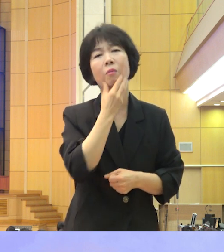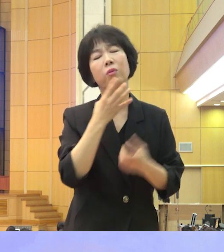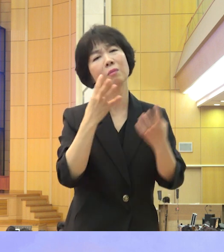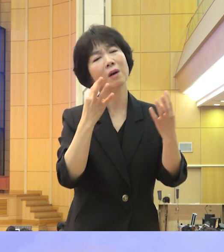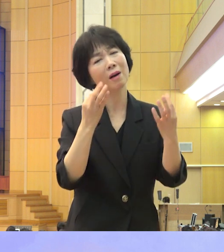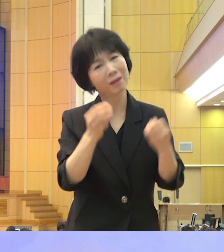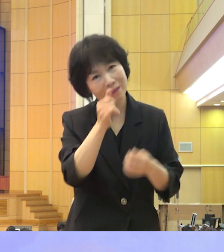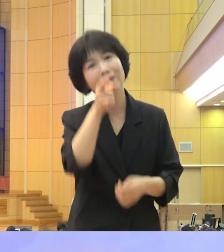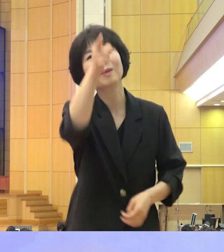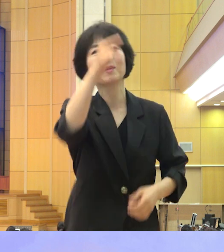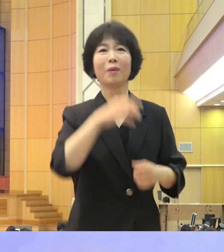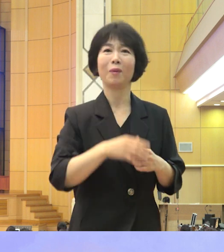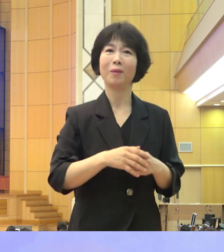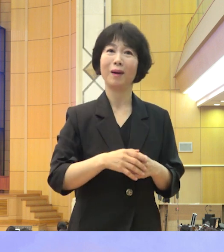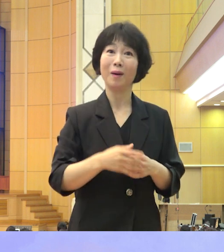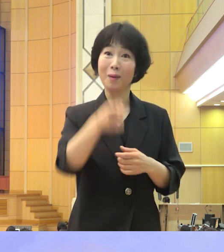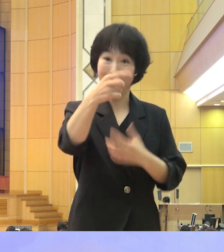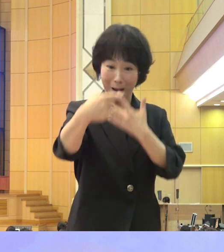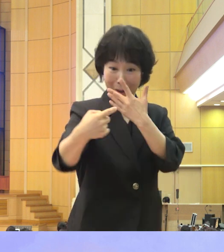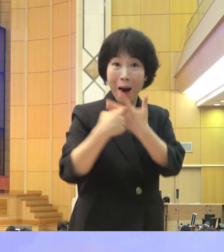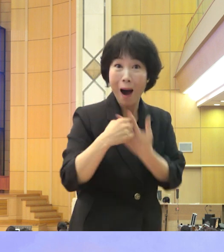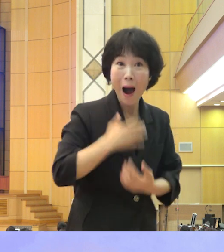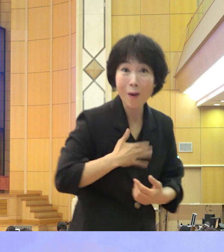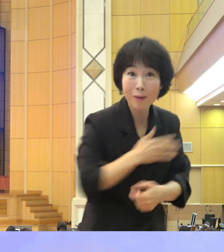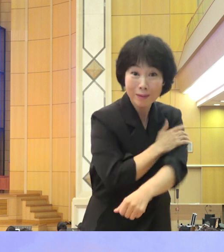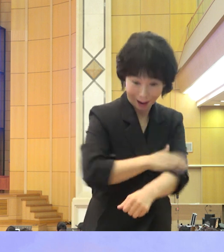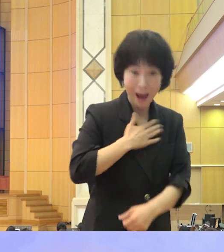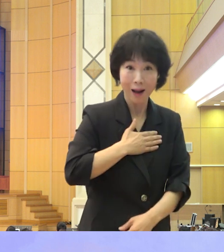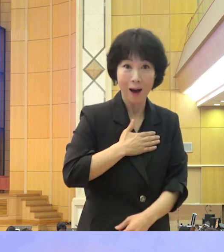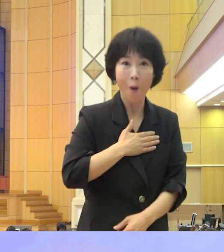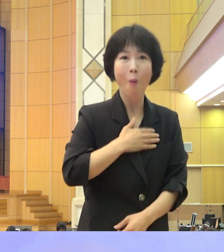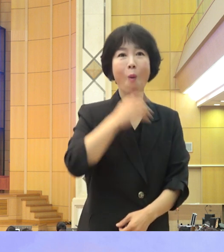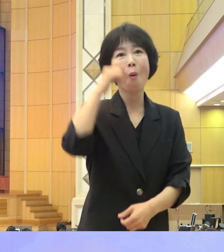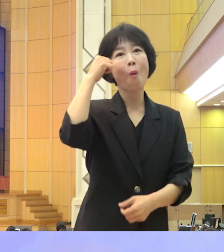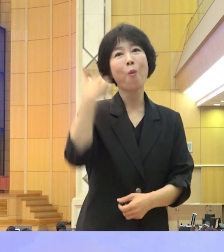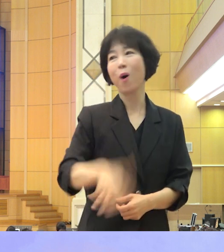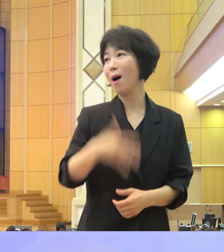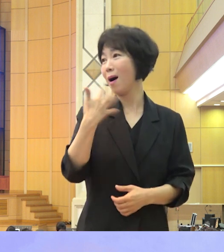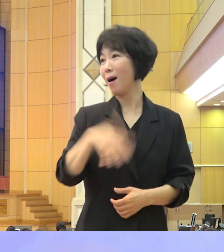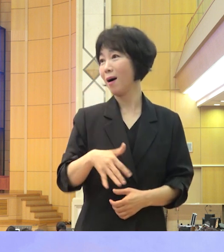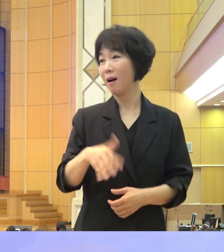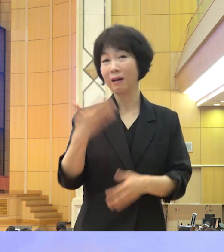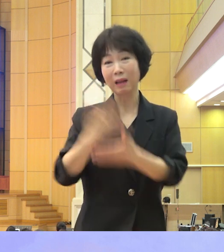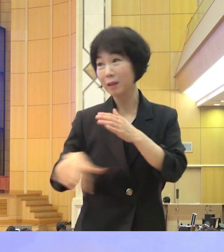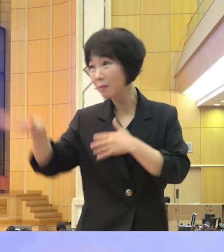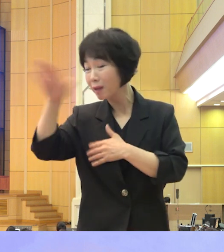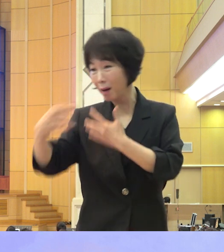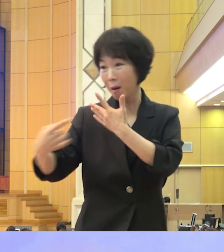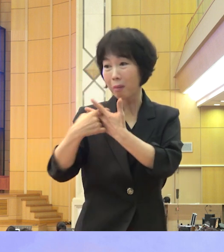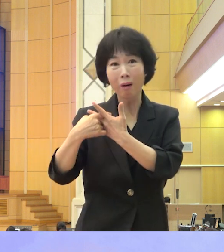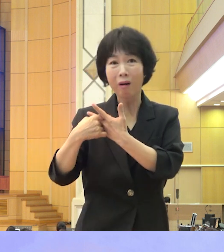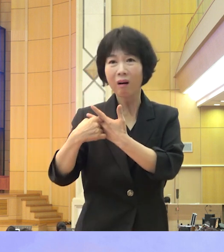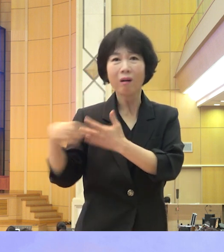있도다. 12 제자가 됐다고 복이 있는 것도 아니고 남달리 열성을 부렸다고 복이 있는 것이 아니라